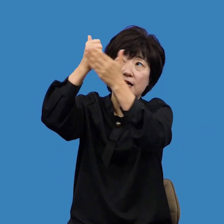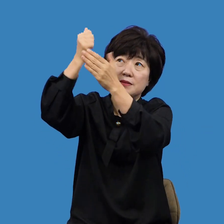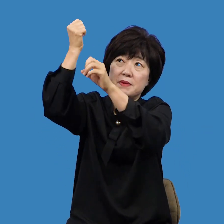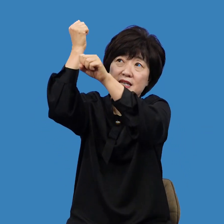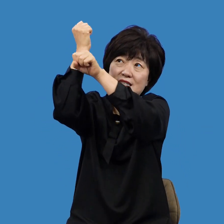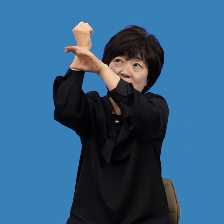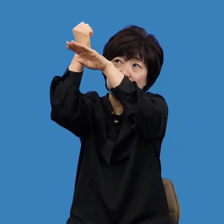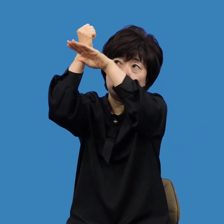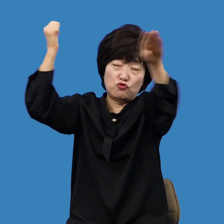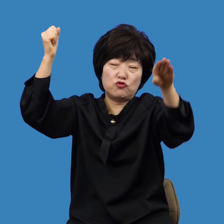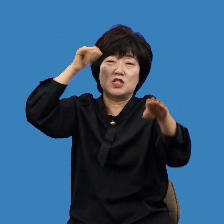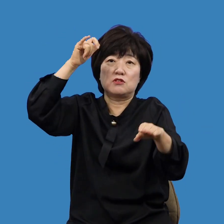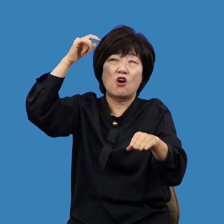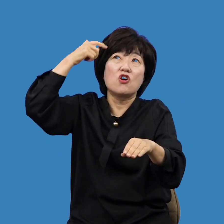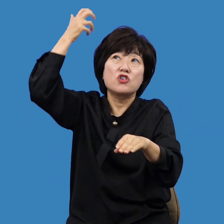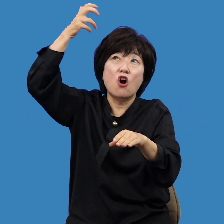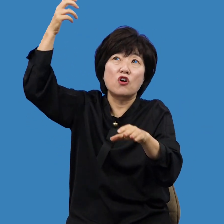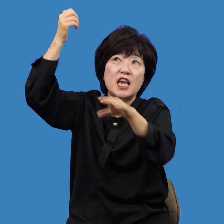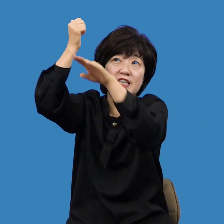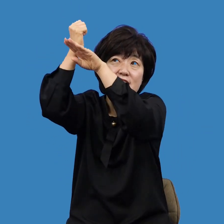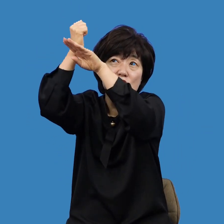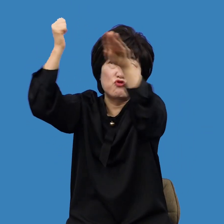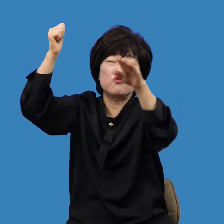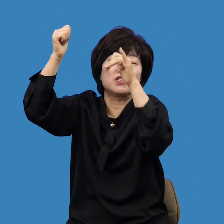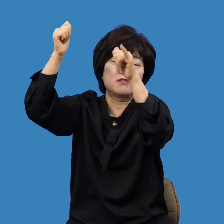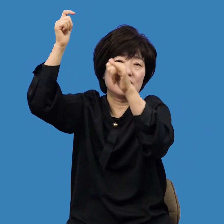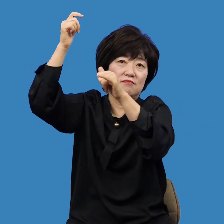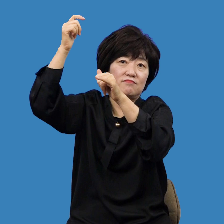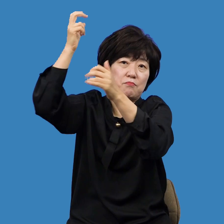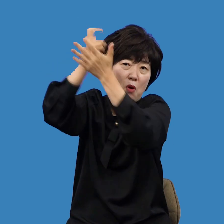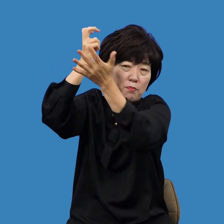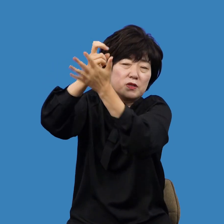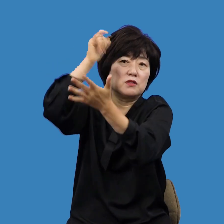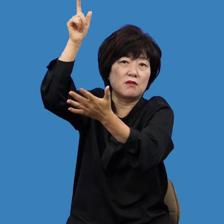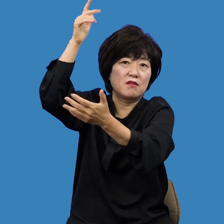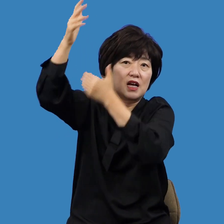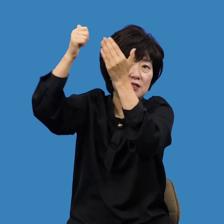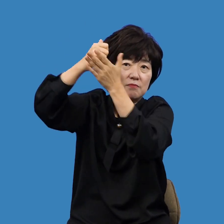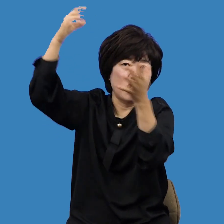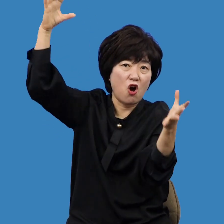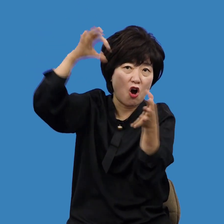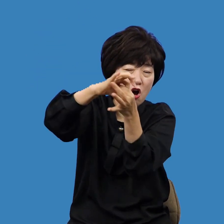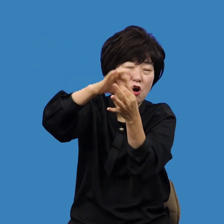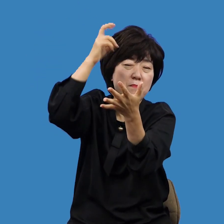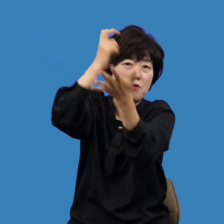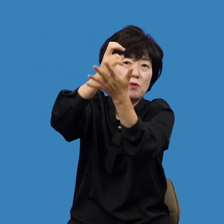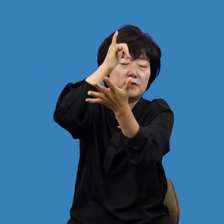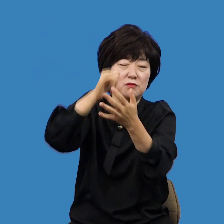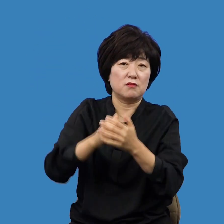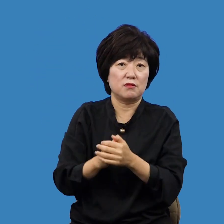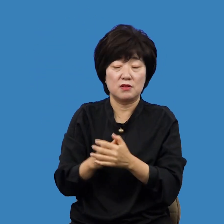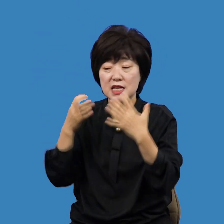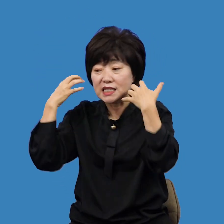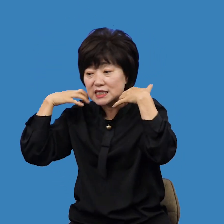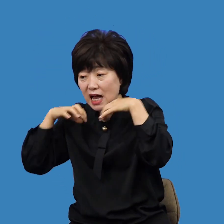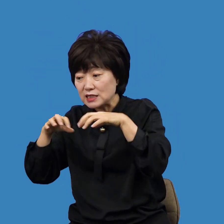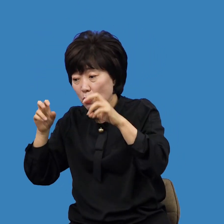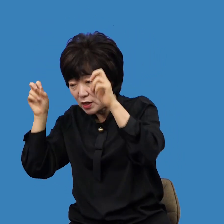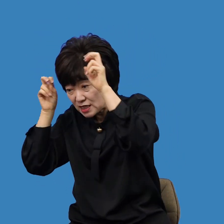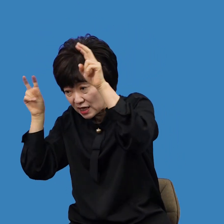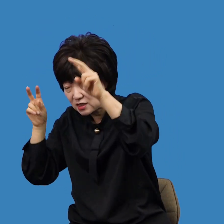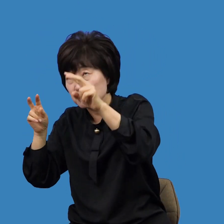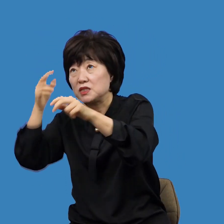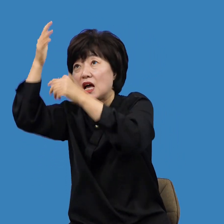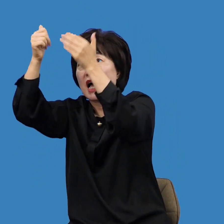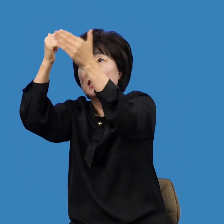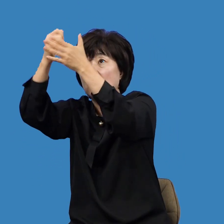있다는 거야. 영에 속한 기준. 그런데 사자나 사슴은요, 영에 속한 존재가 아니야. 그래서 걔네는 이 기준에